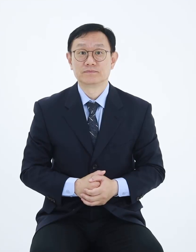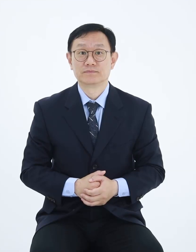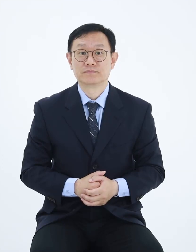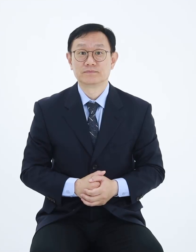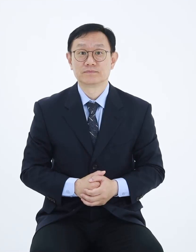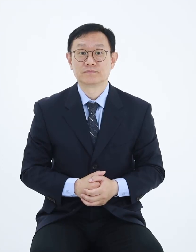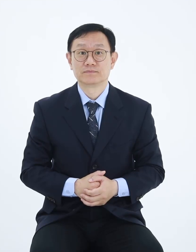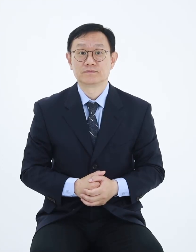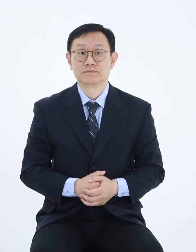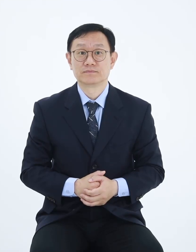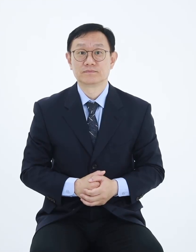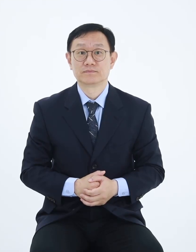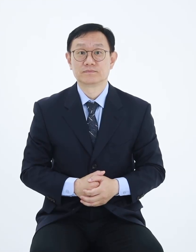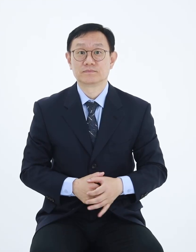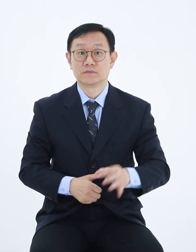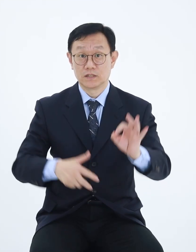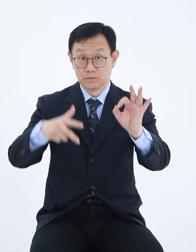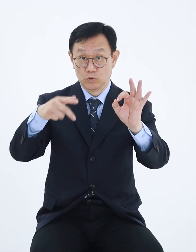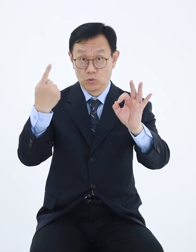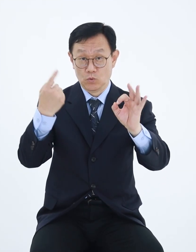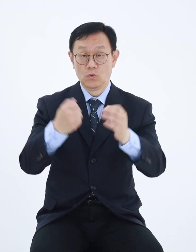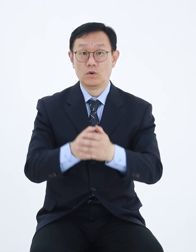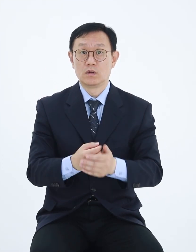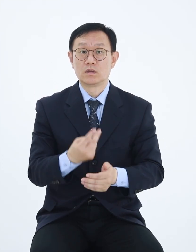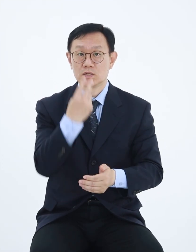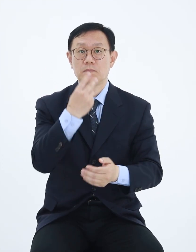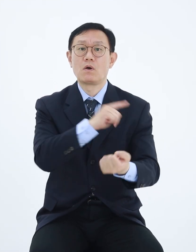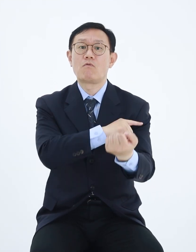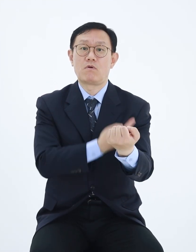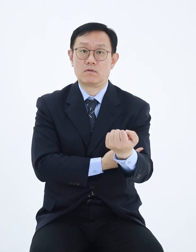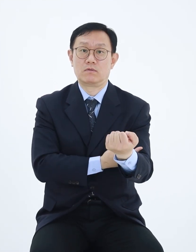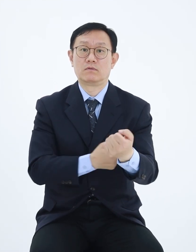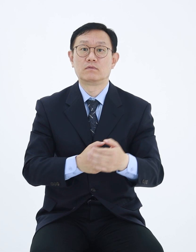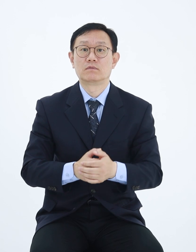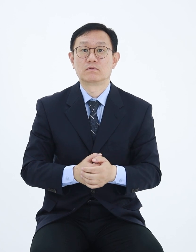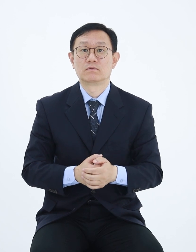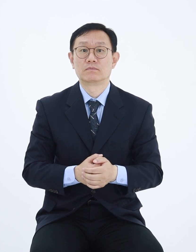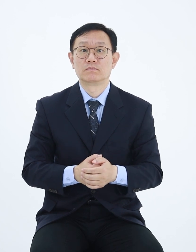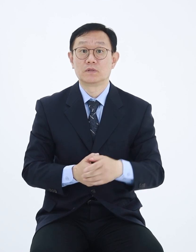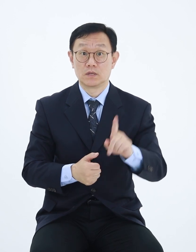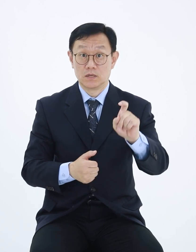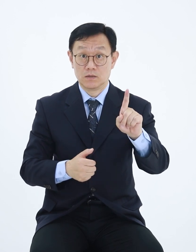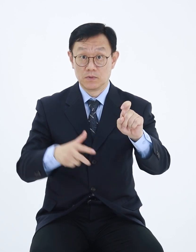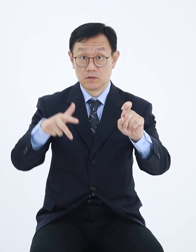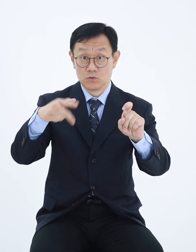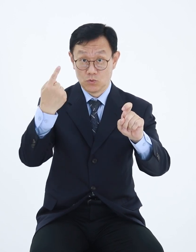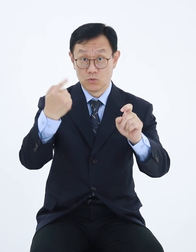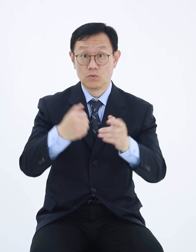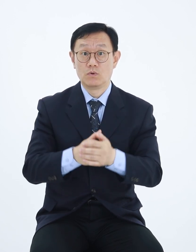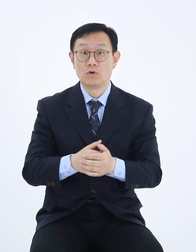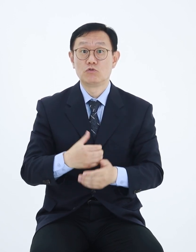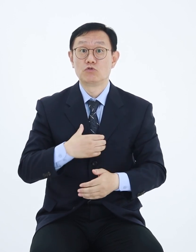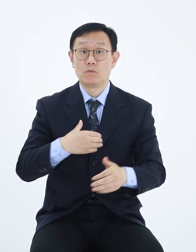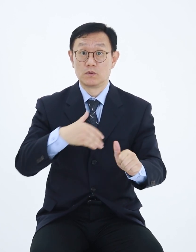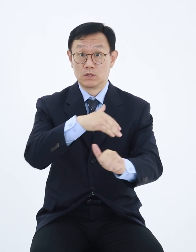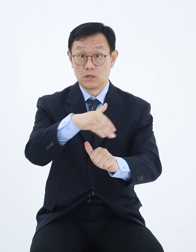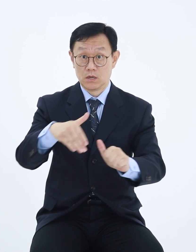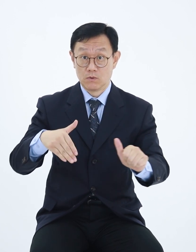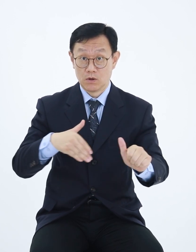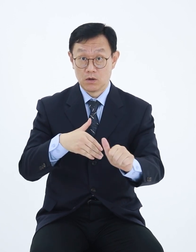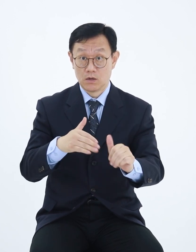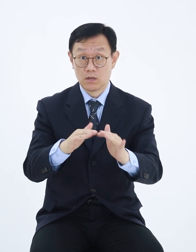관련 조항 제10조 생명권 제11조 위험